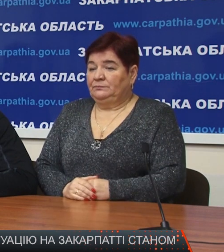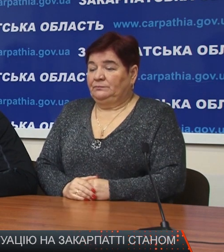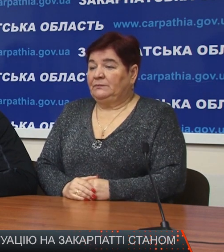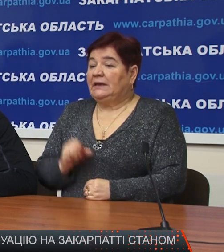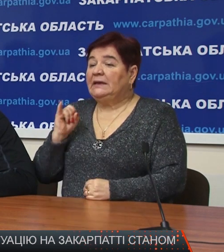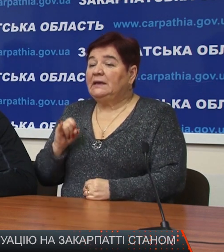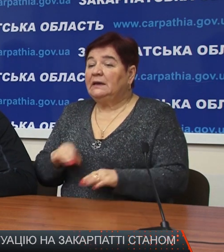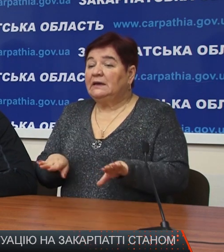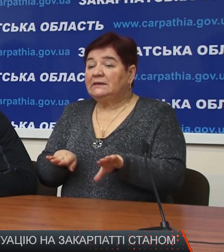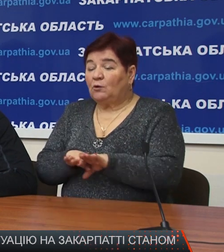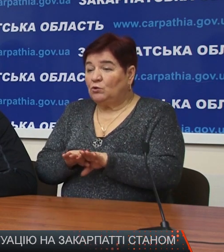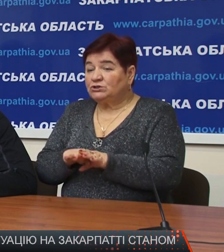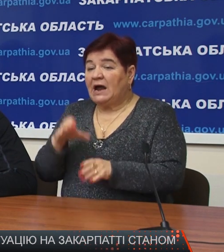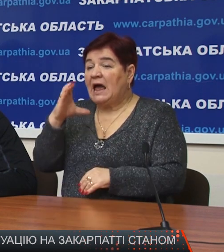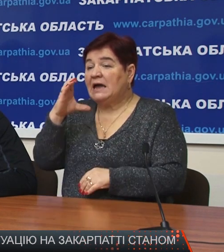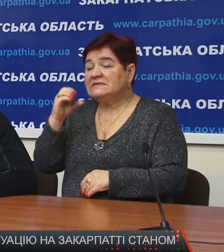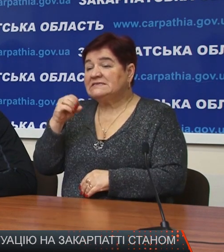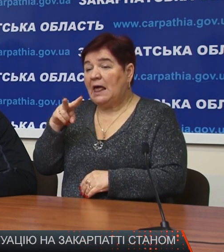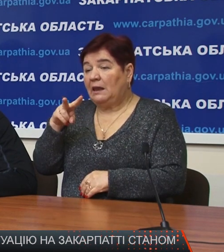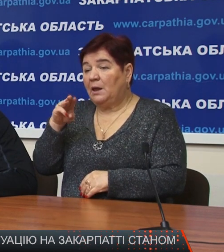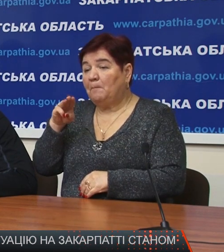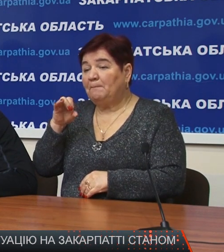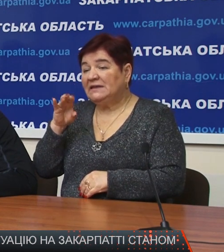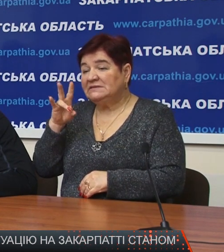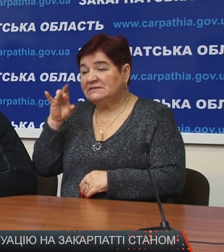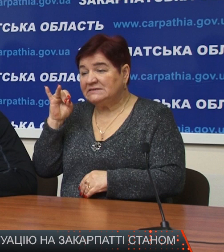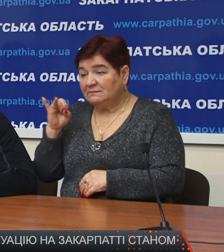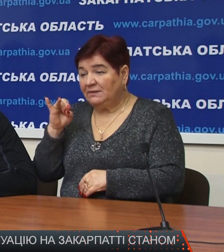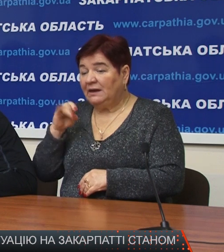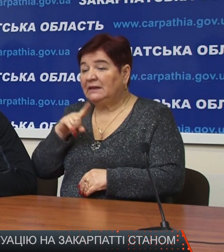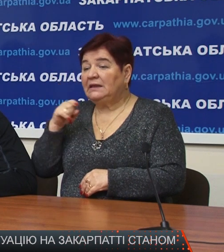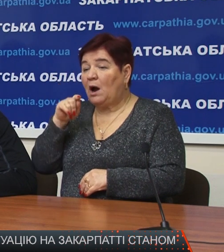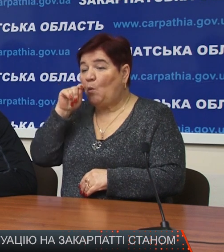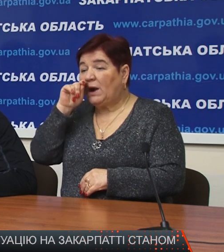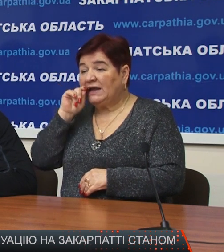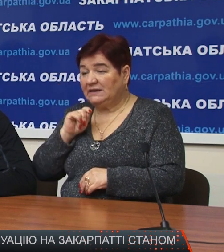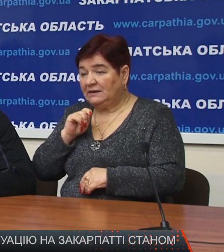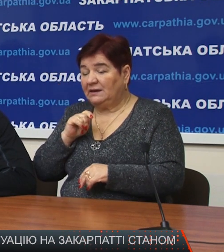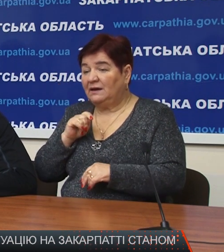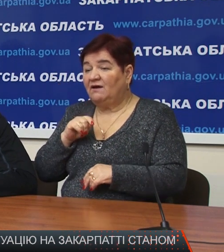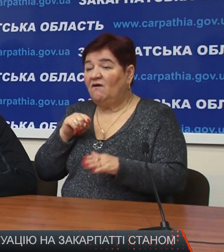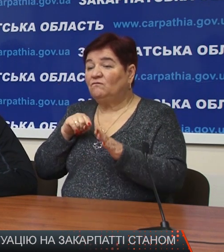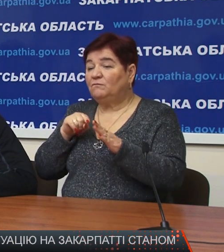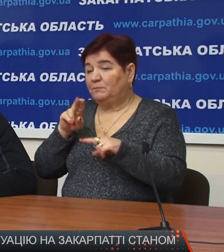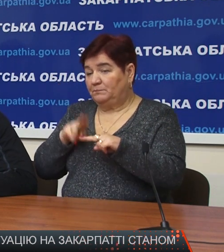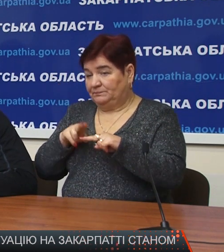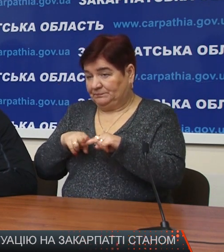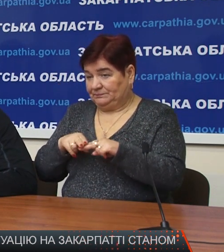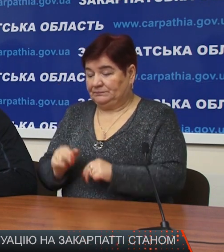І також митний пост Селмиці на Словаччині працює з паспортами для громадянина України внутрішніми